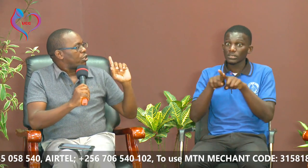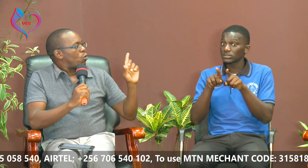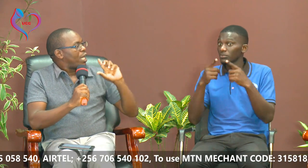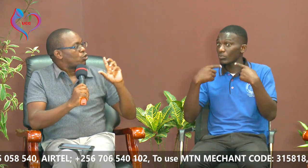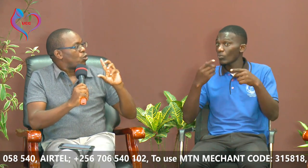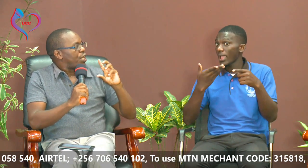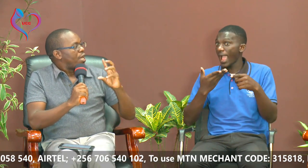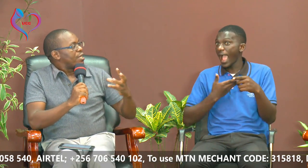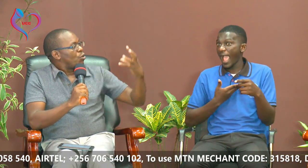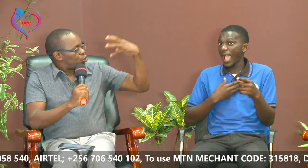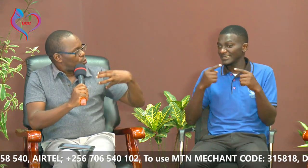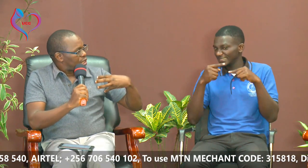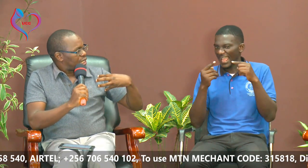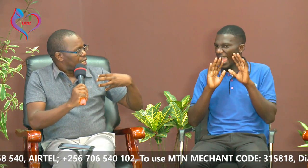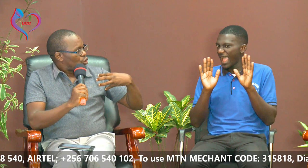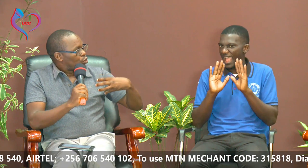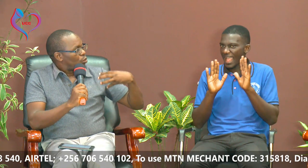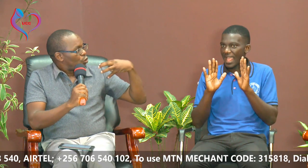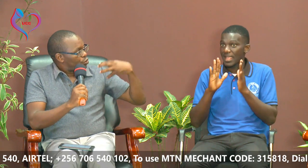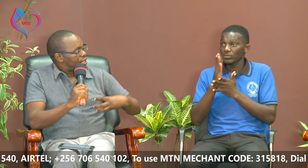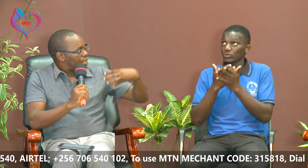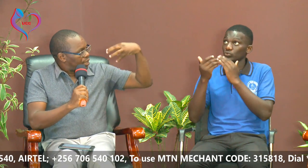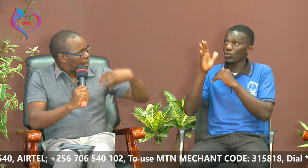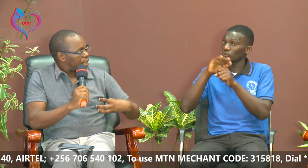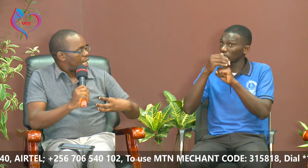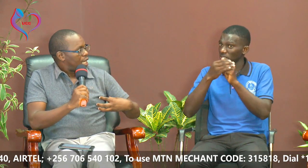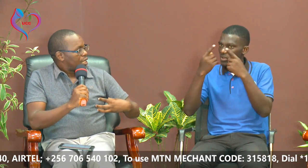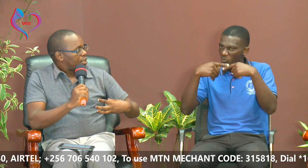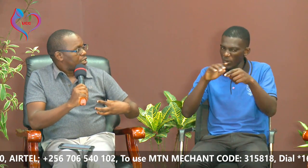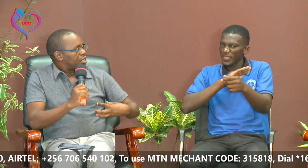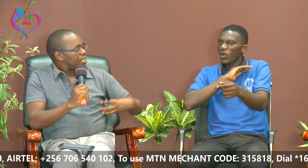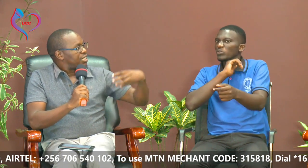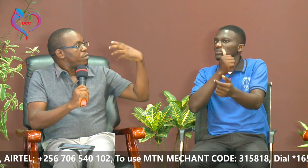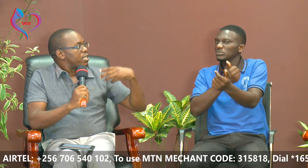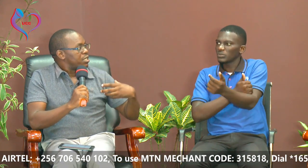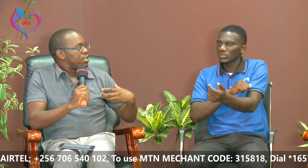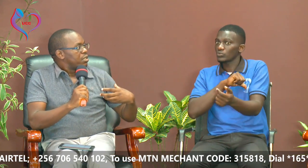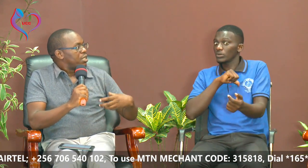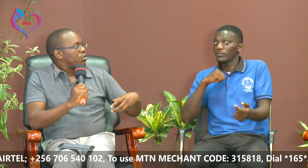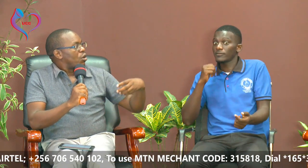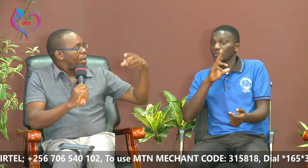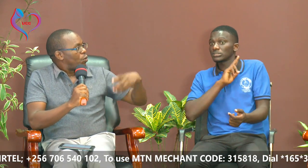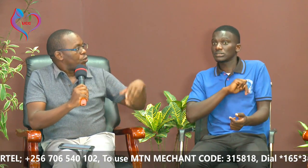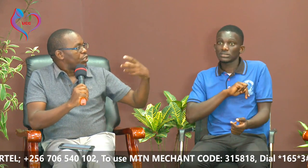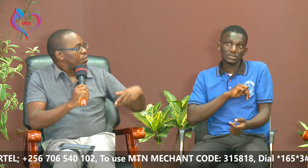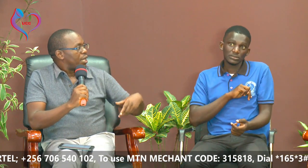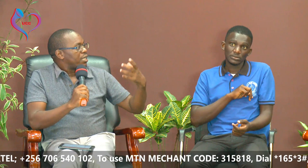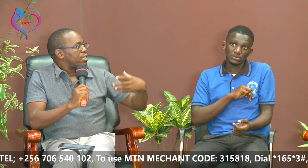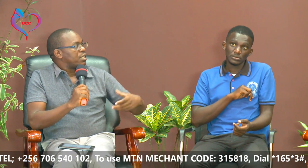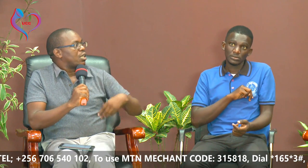Katonda kuba yatutonda n'obusobozi obusobola okurizisitinga nti nze nali simanyi naye abaana okunyimba akayirizi